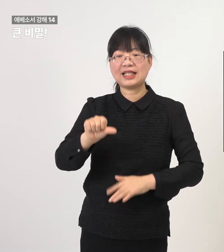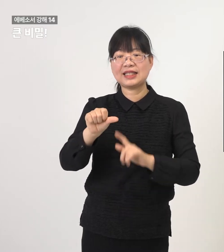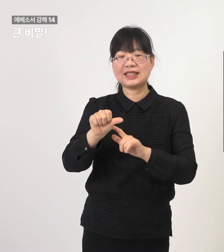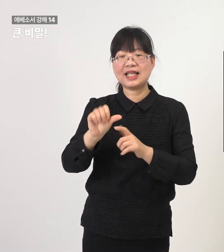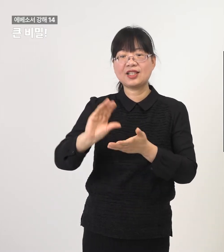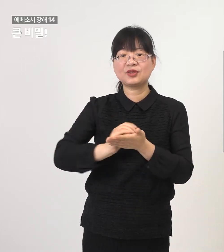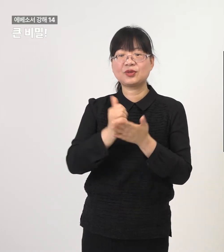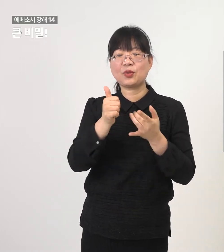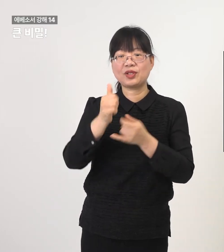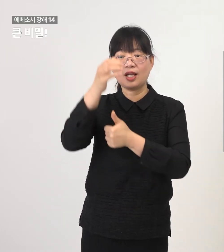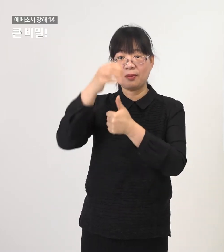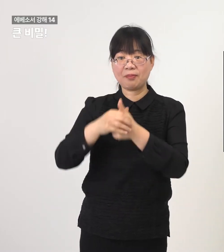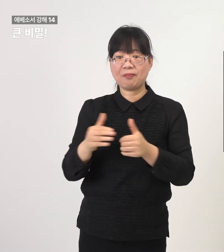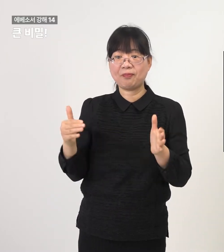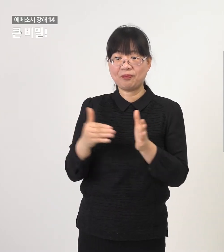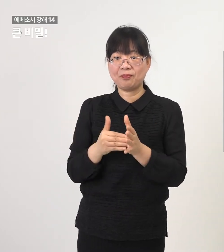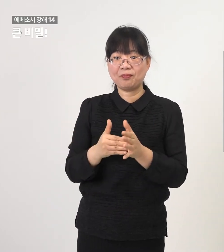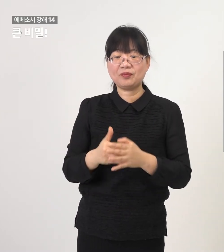아들님이신 그리스도께 맡겼어요.